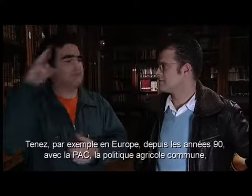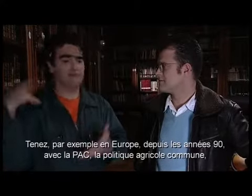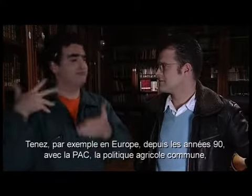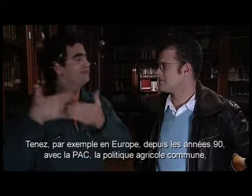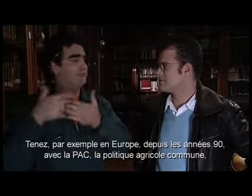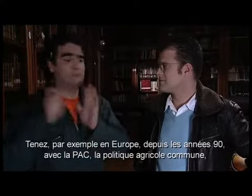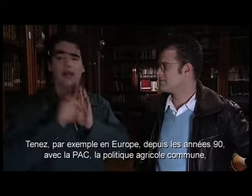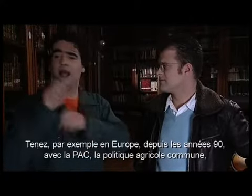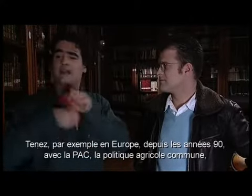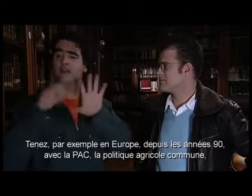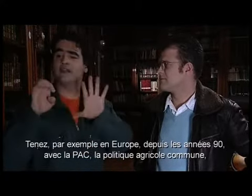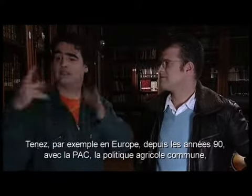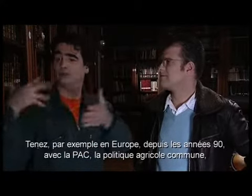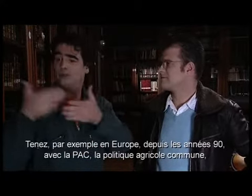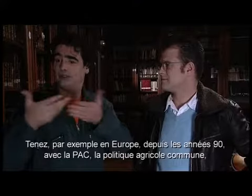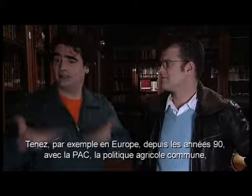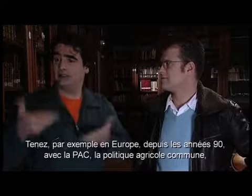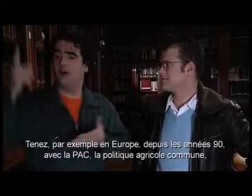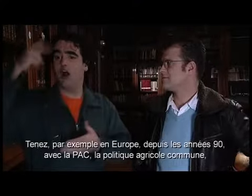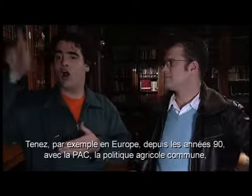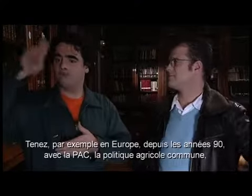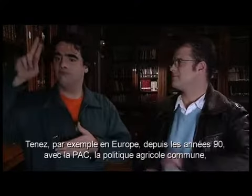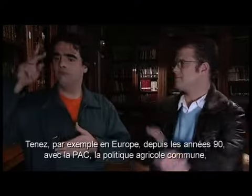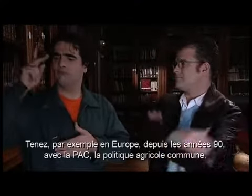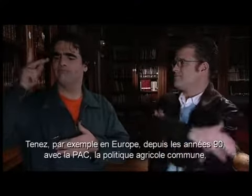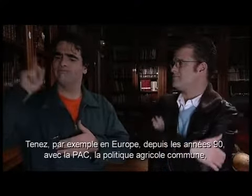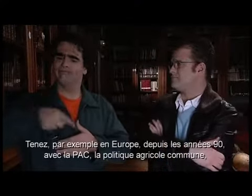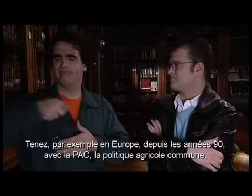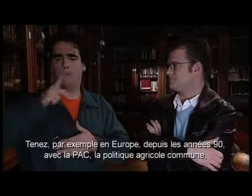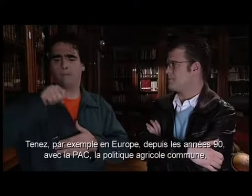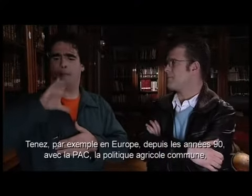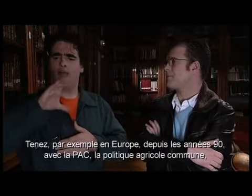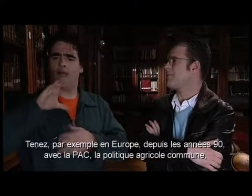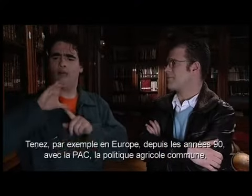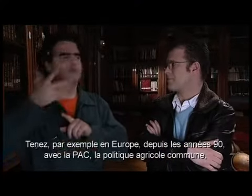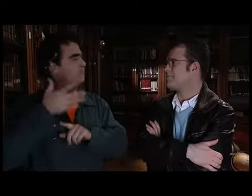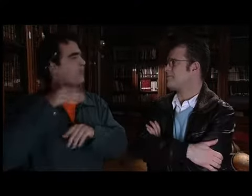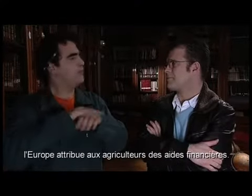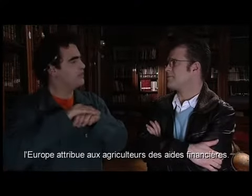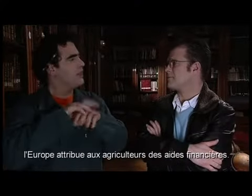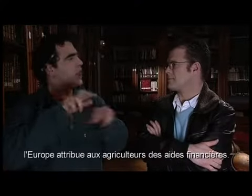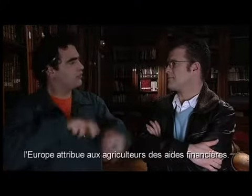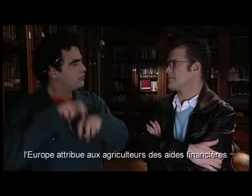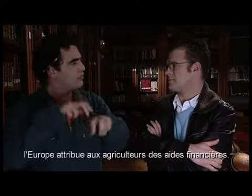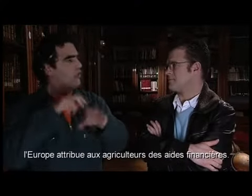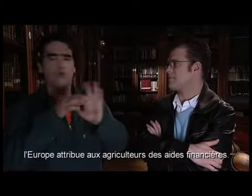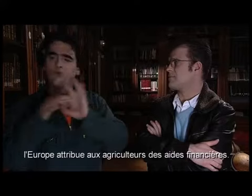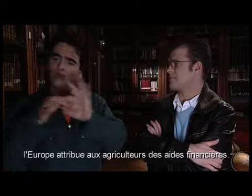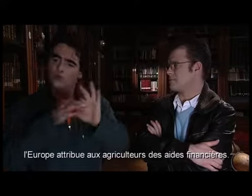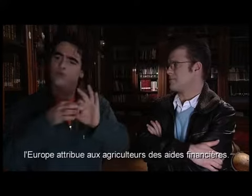Europe, depuis les années 90, avec la PAC, la politique agricole commune, l'Europe attribue aux